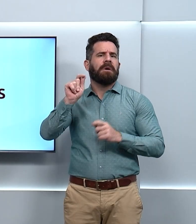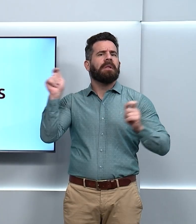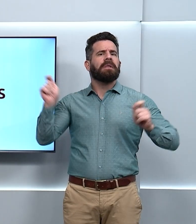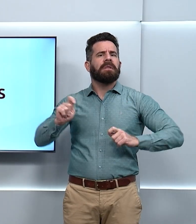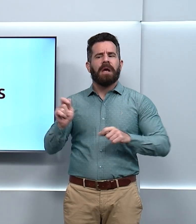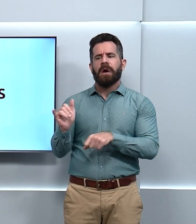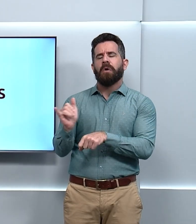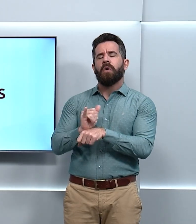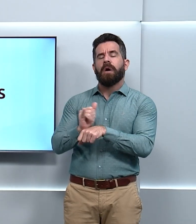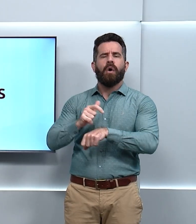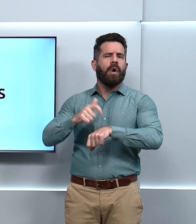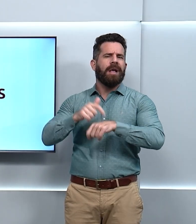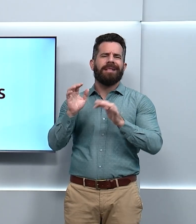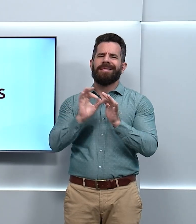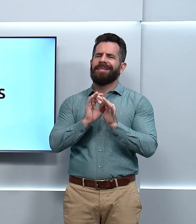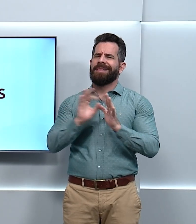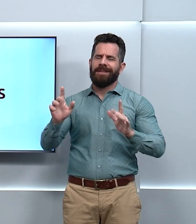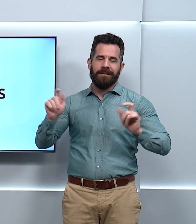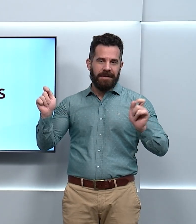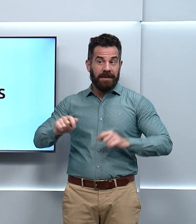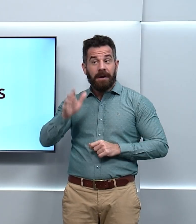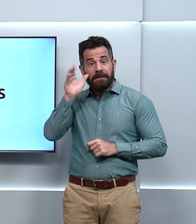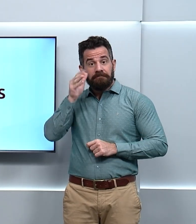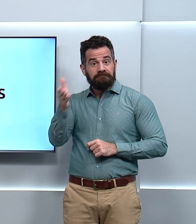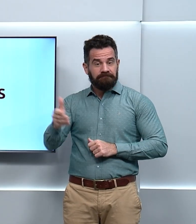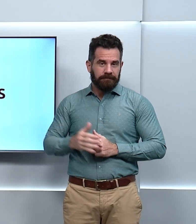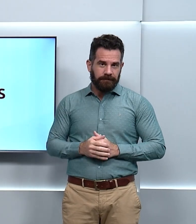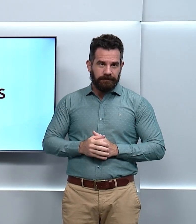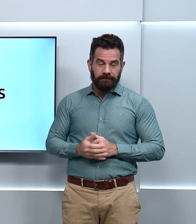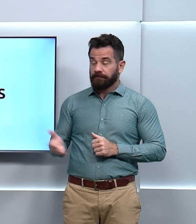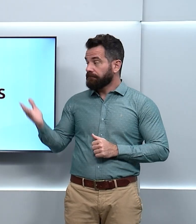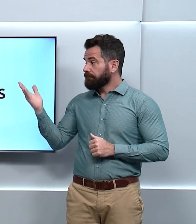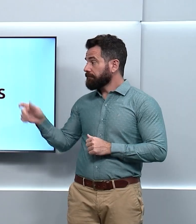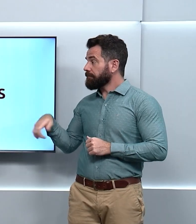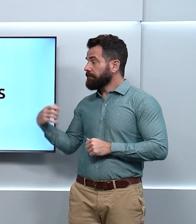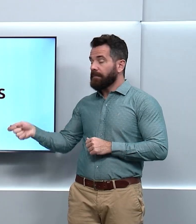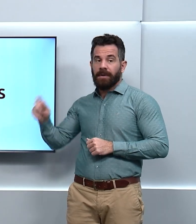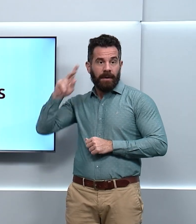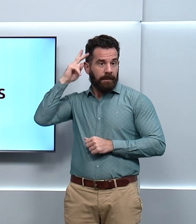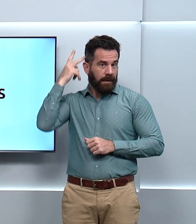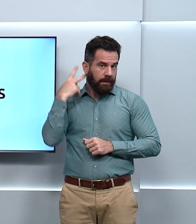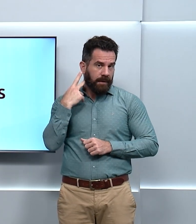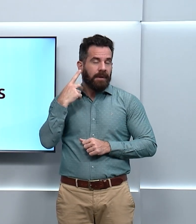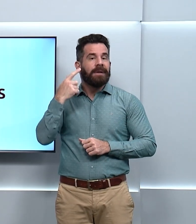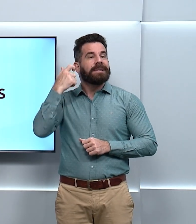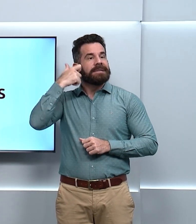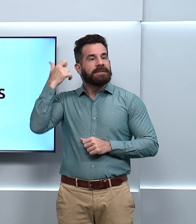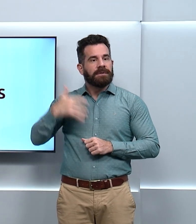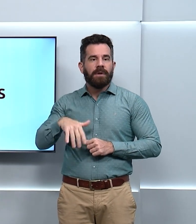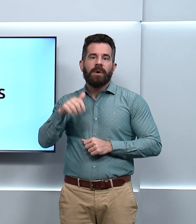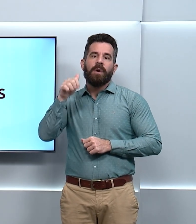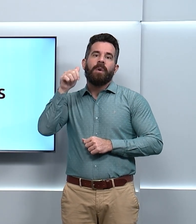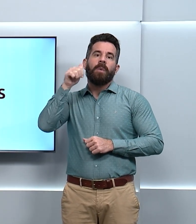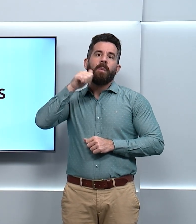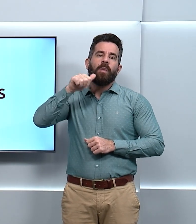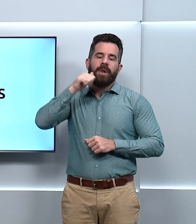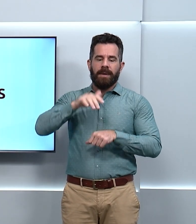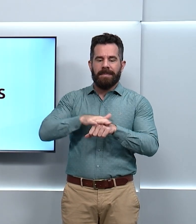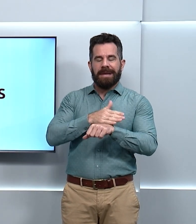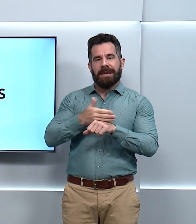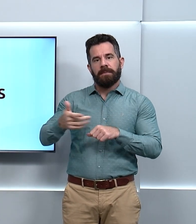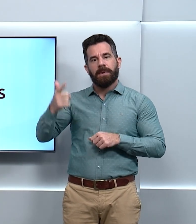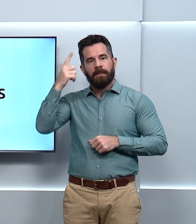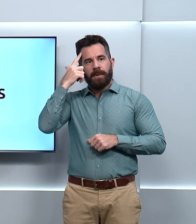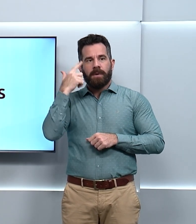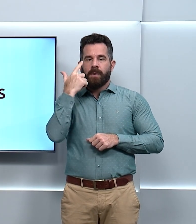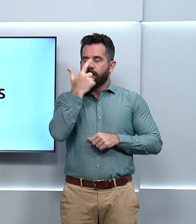qualquer dia e horário no nosso canal no YouTube. Eu sou a Camila Maia, me descrevo como uma mulher de pele clara, com cabelos